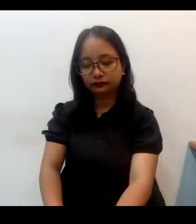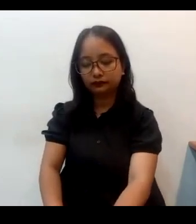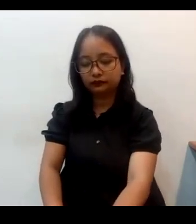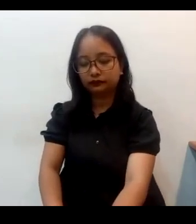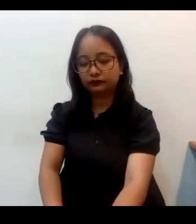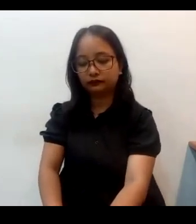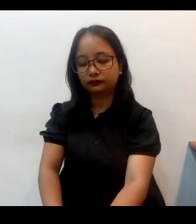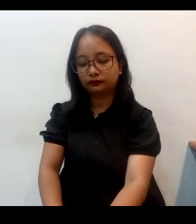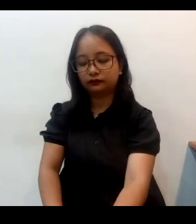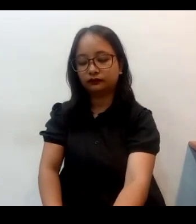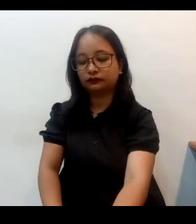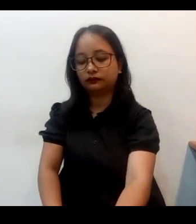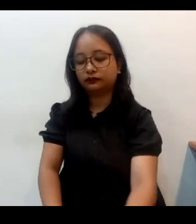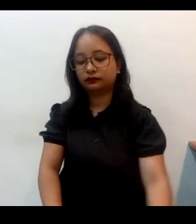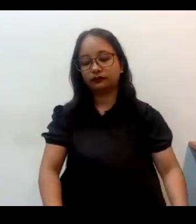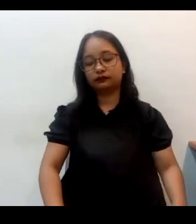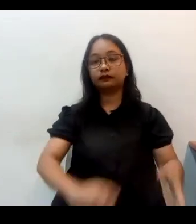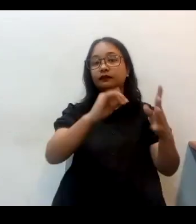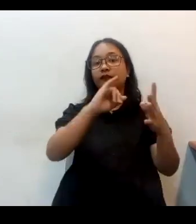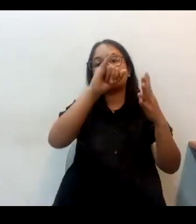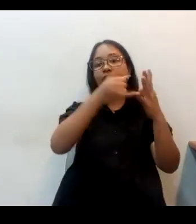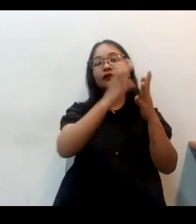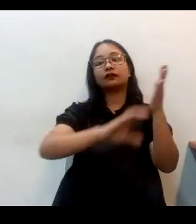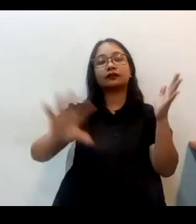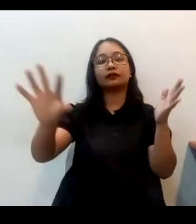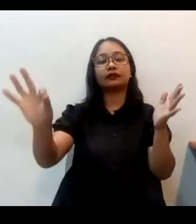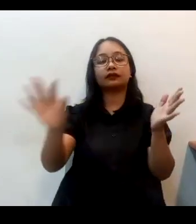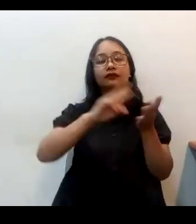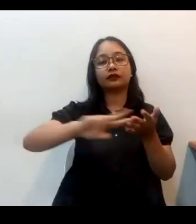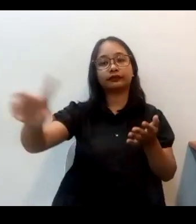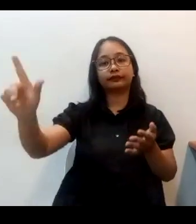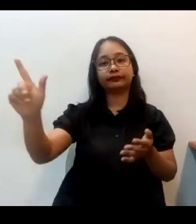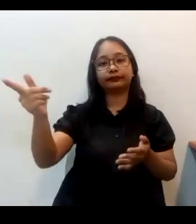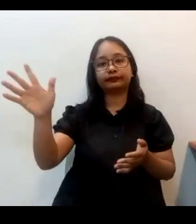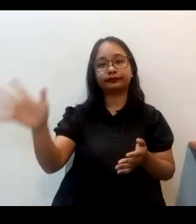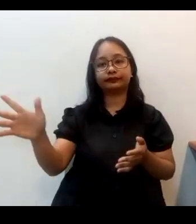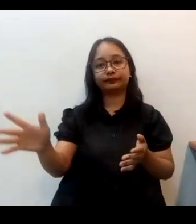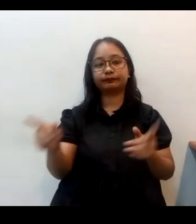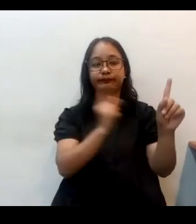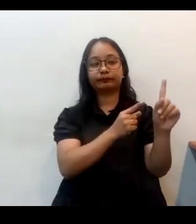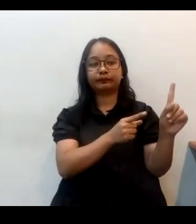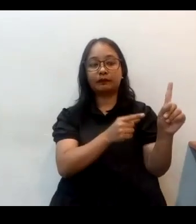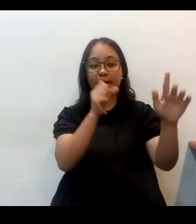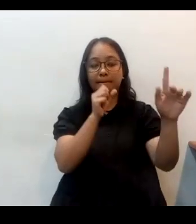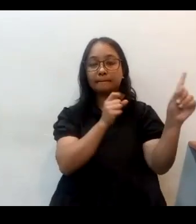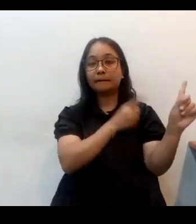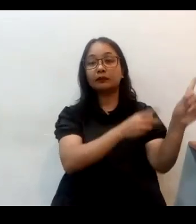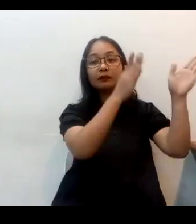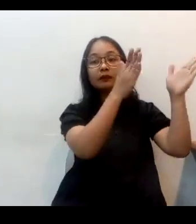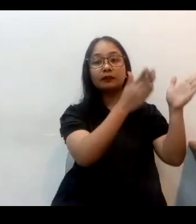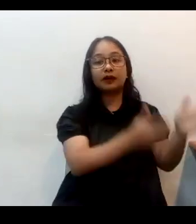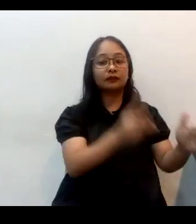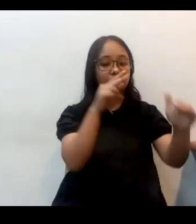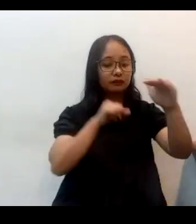the Pharisees and the religious leaders persecuted him. Kaya nang mabuksan po yung mata ng bulag, yung